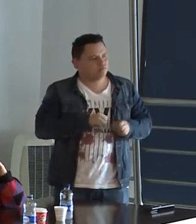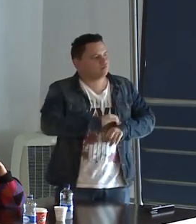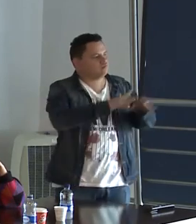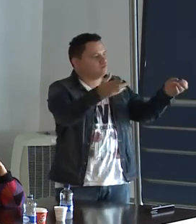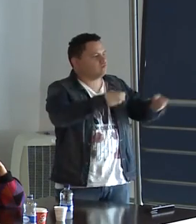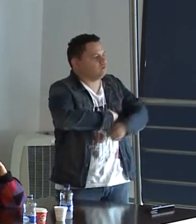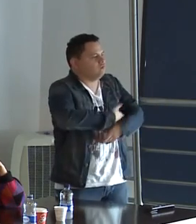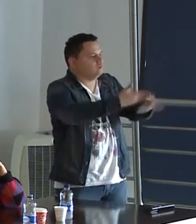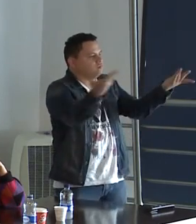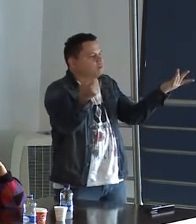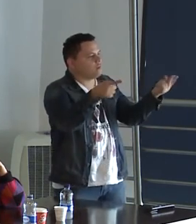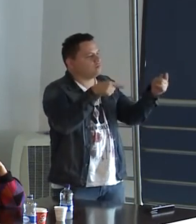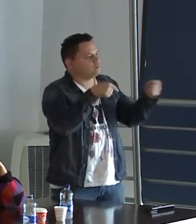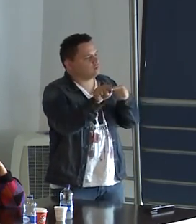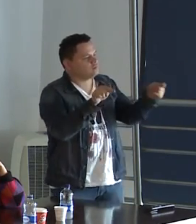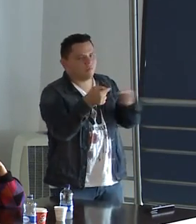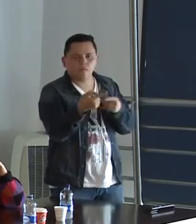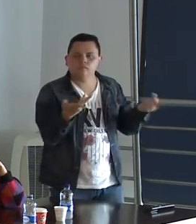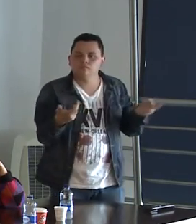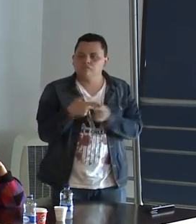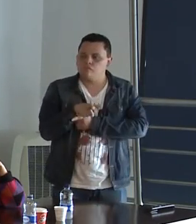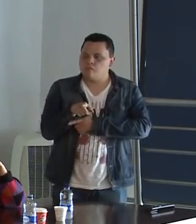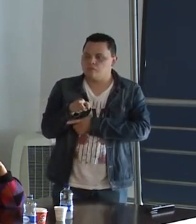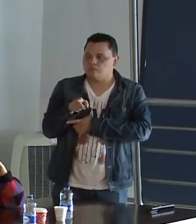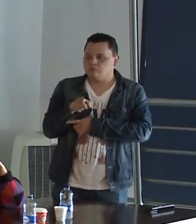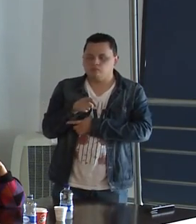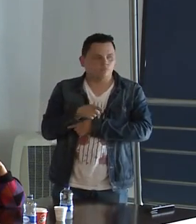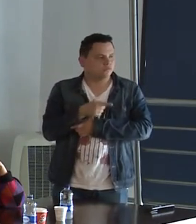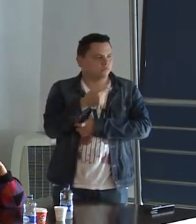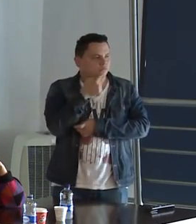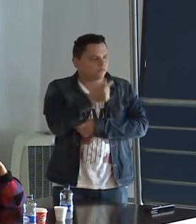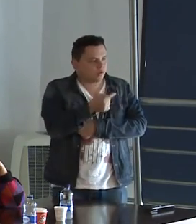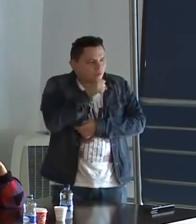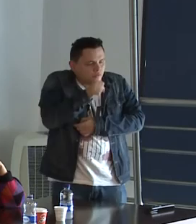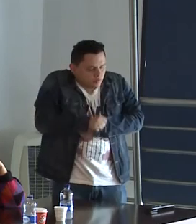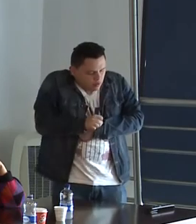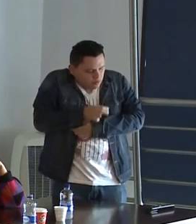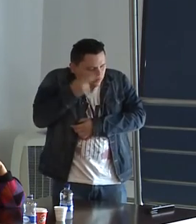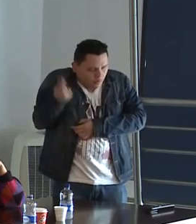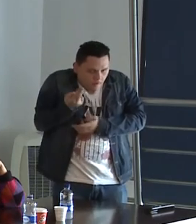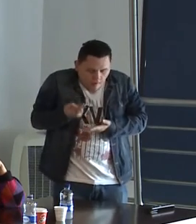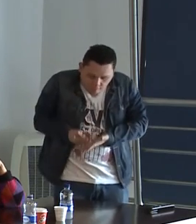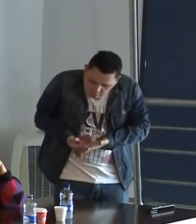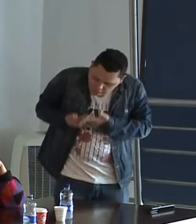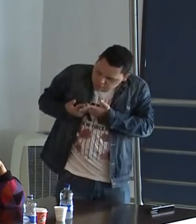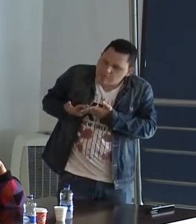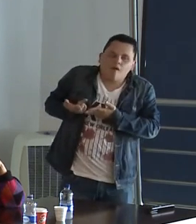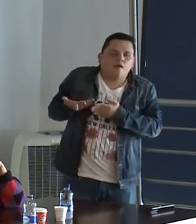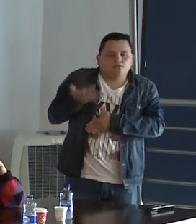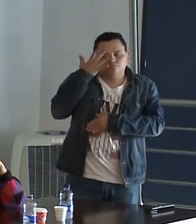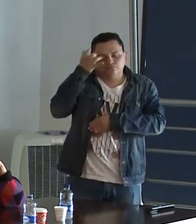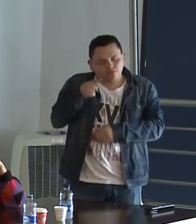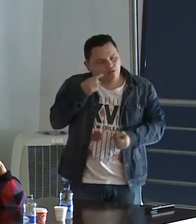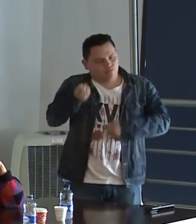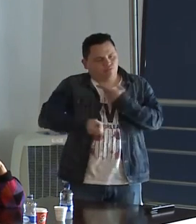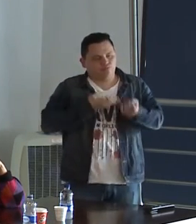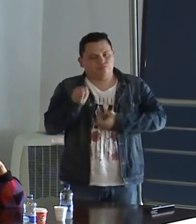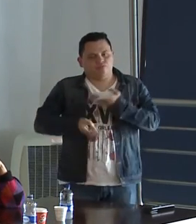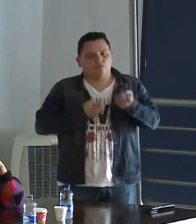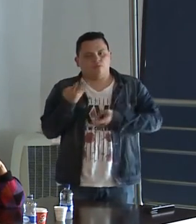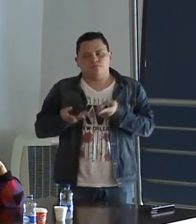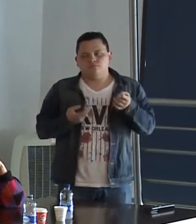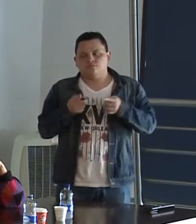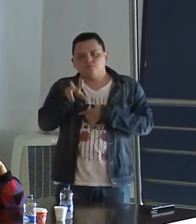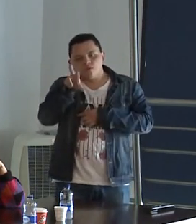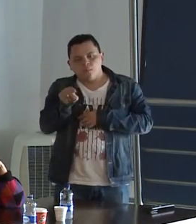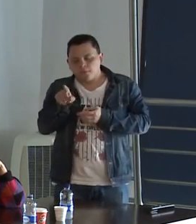quiero dejarlo planteado, viejo, pero que lo tenemos que retomar y que se puede expresar